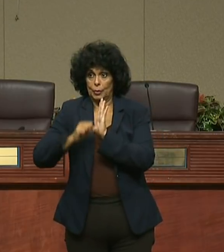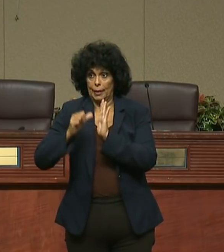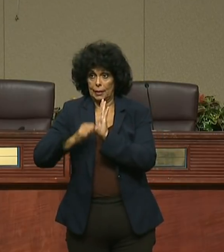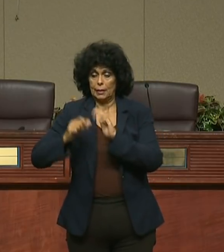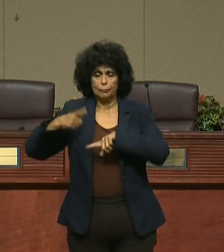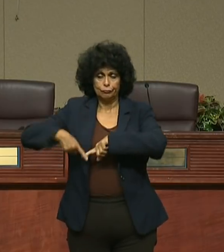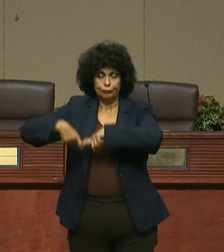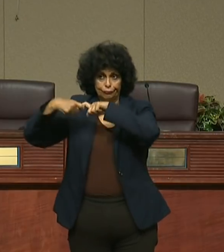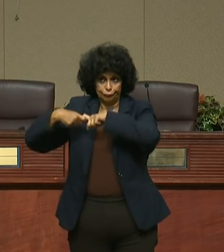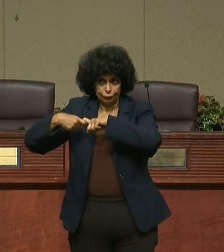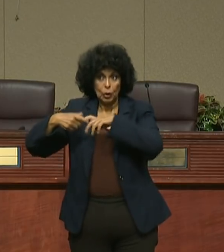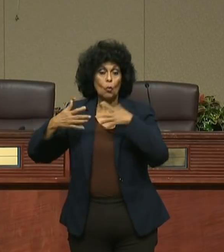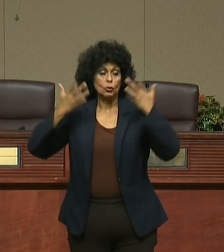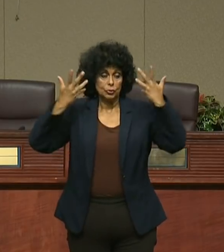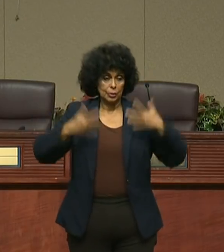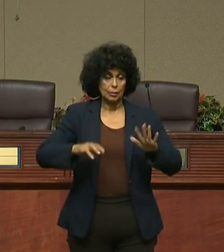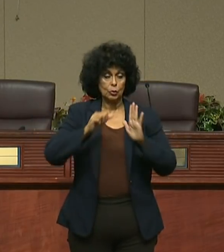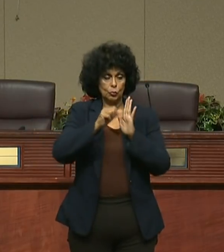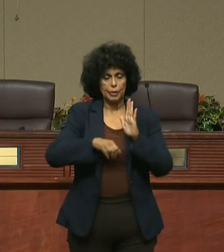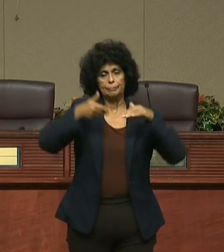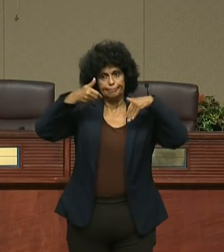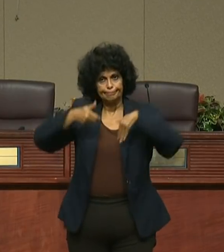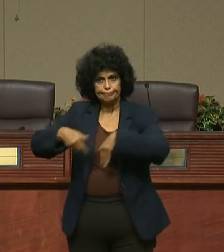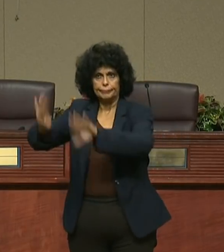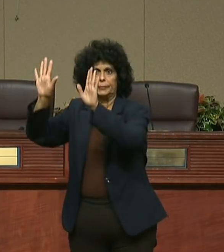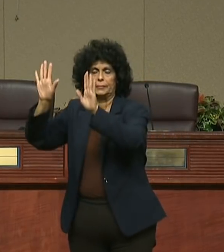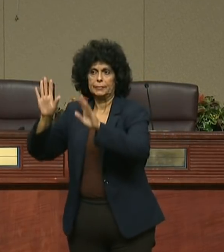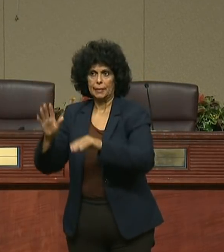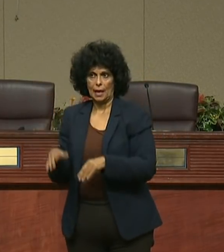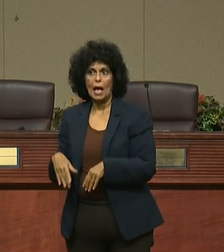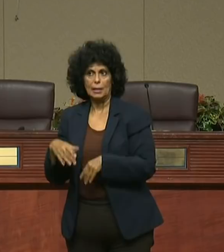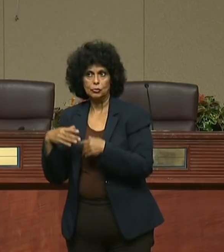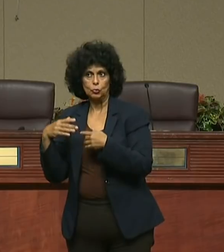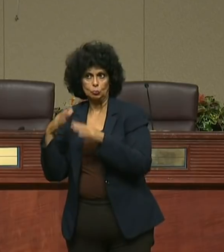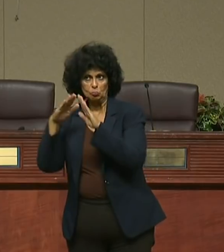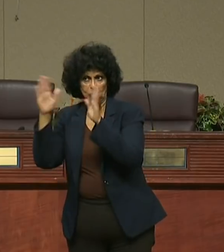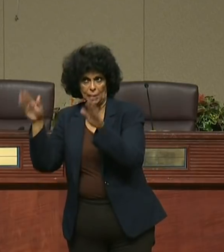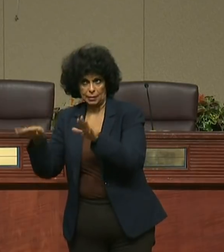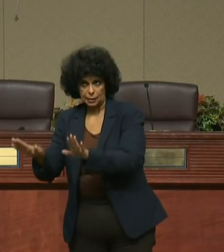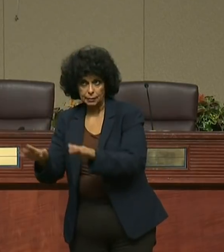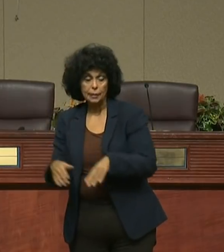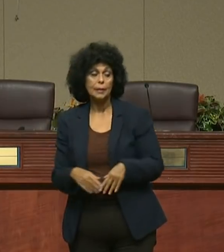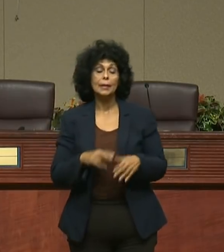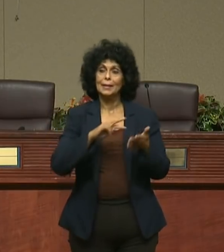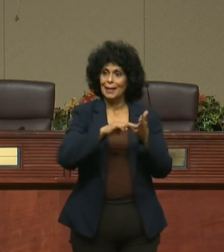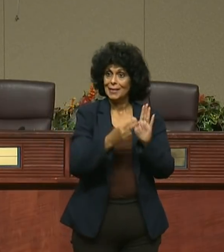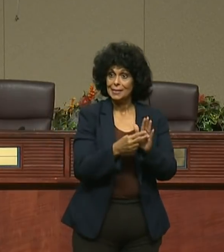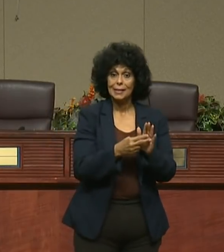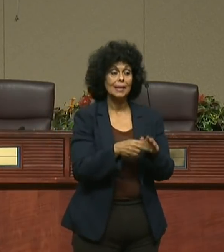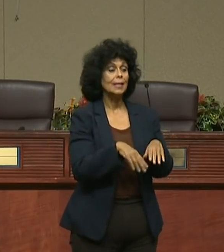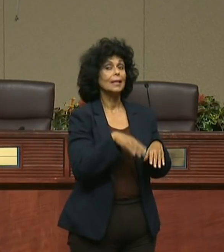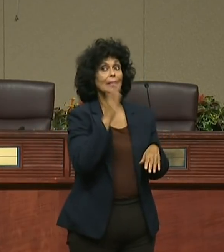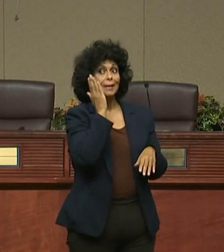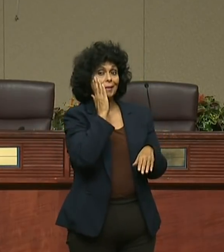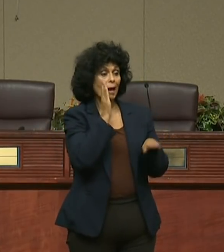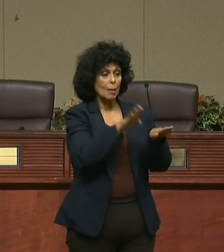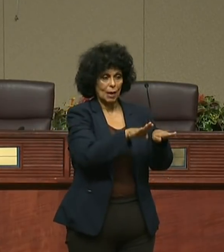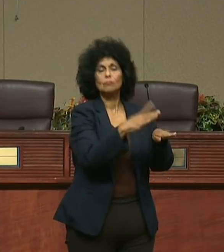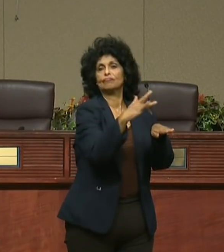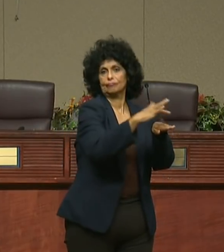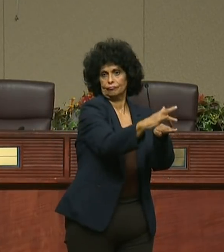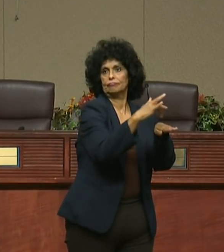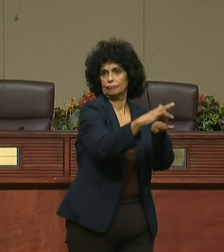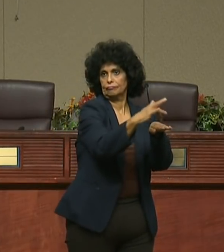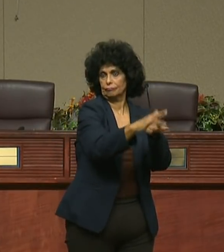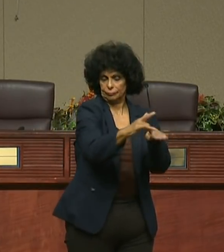ya completaron el proceso. Eso te eleva el número de camas inmediatamente. El otro paso que ellos tienen es